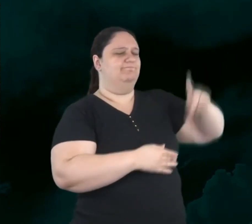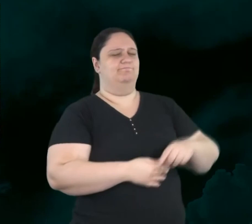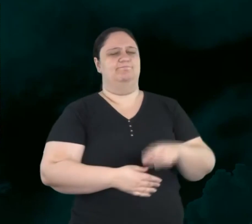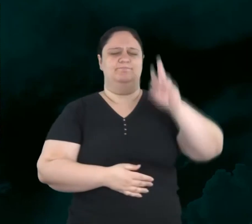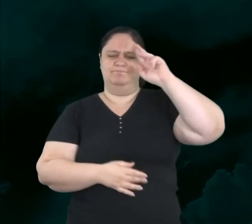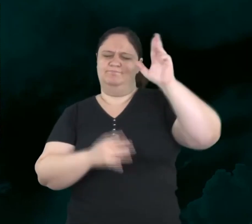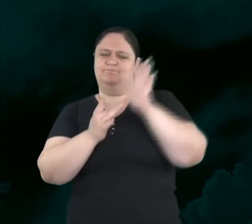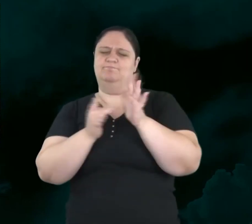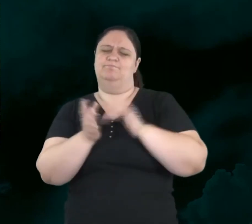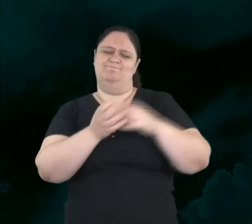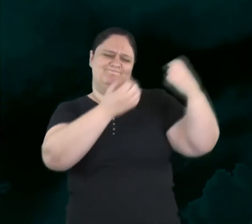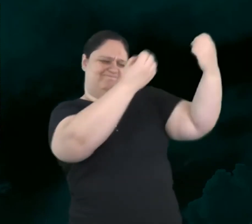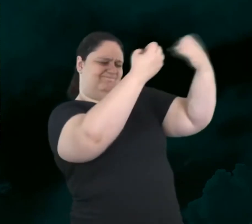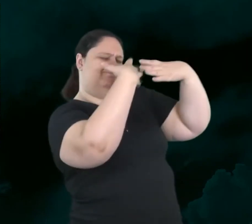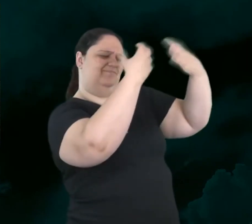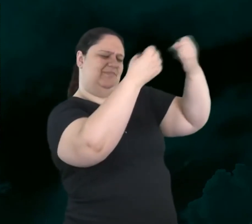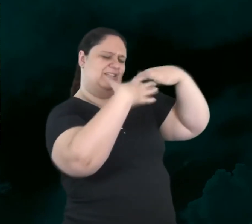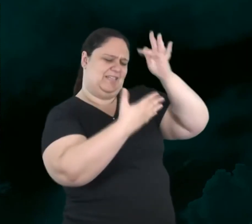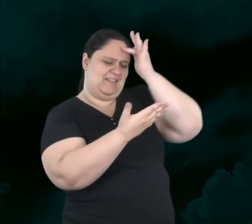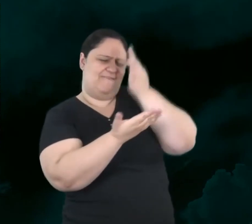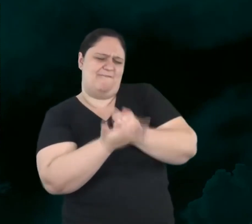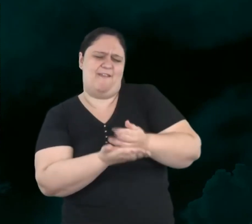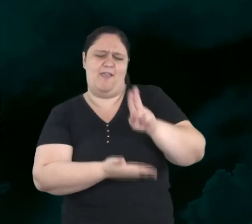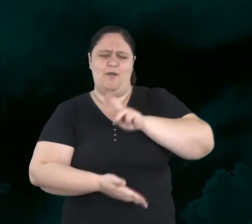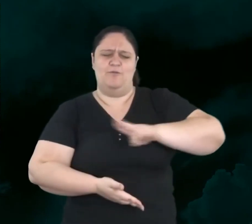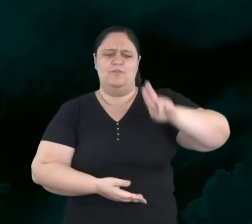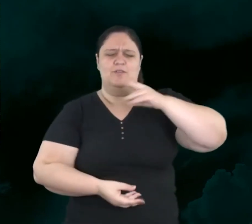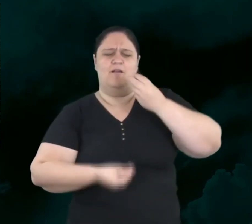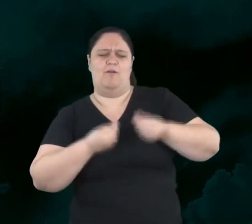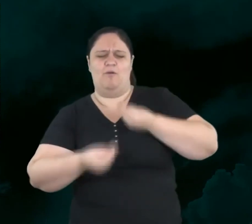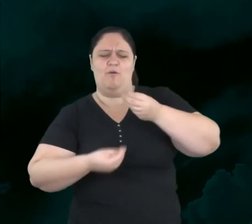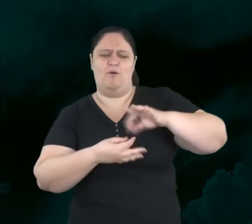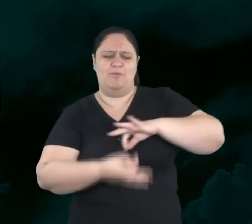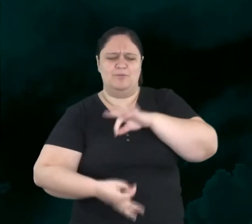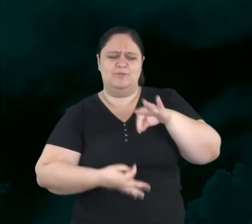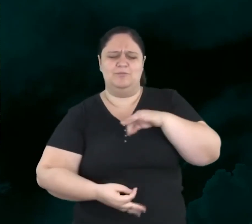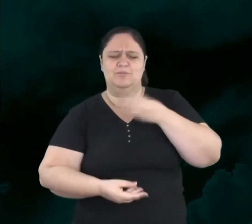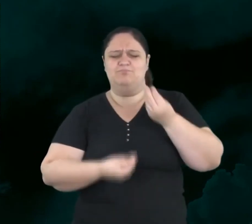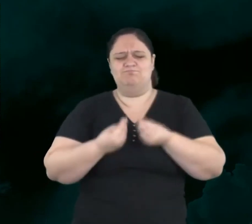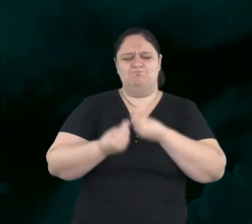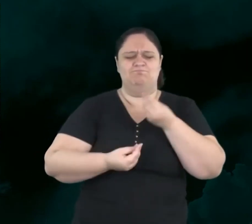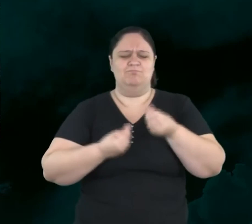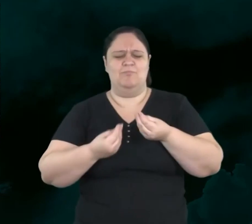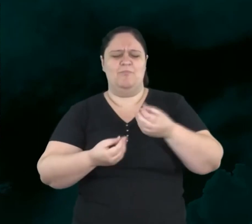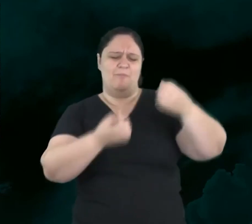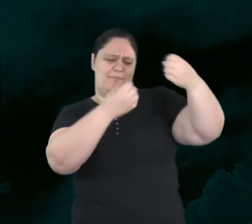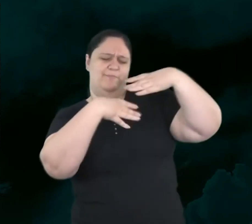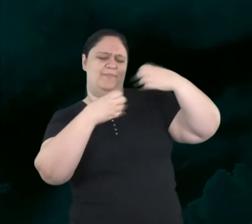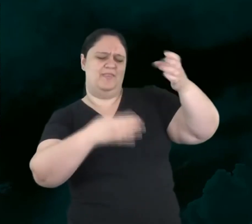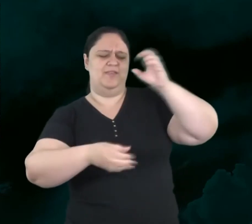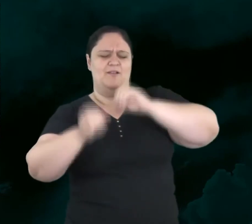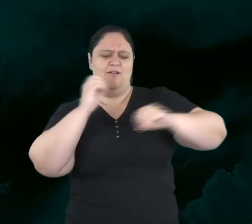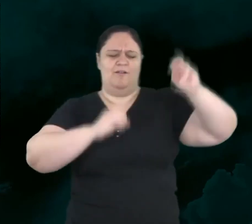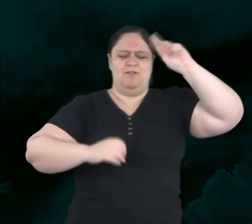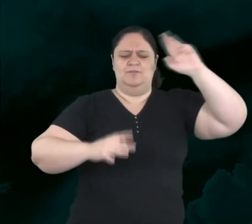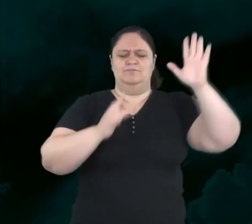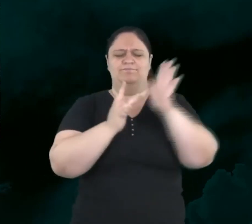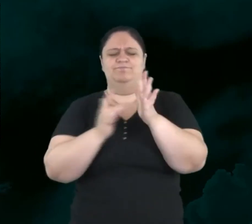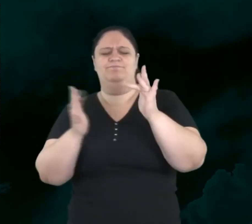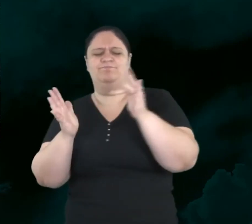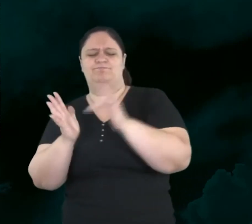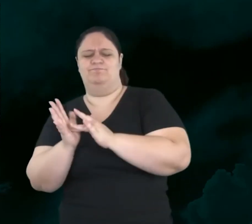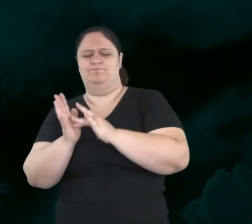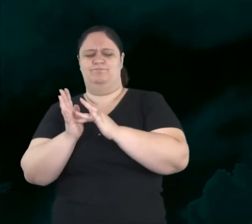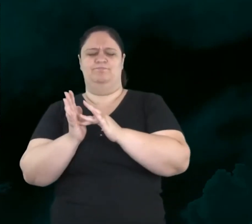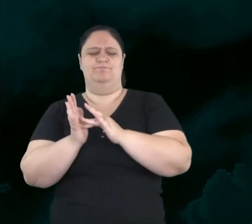nos ensine a usar mais a fé, nos ensine a usar nosso espírito, nos ensine a invocar mais o nome do Senhor